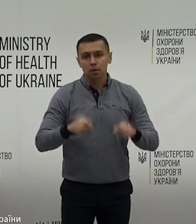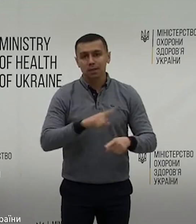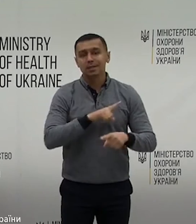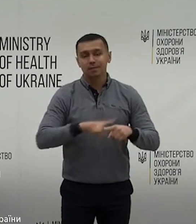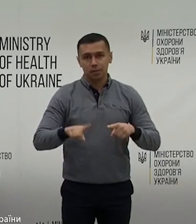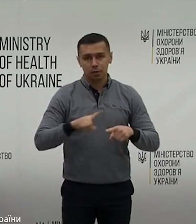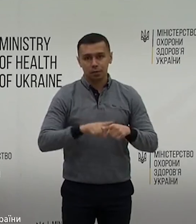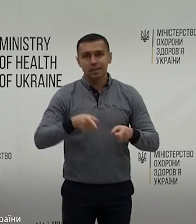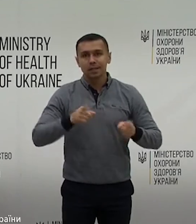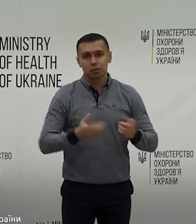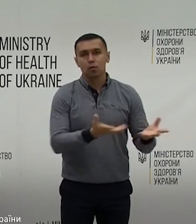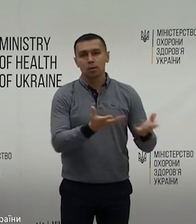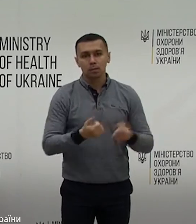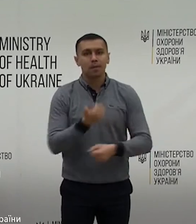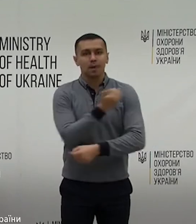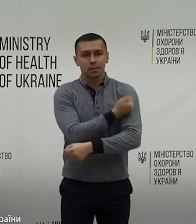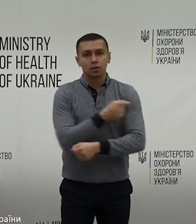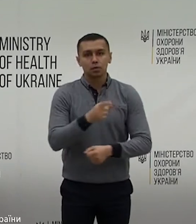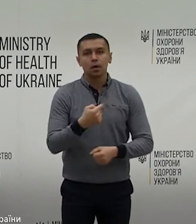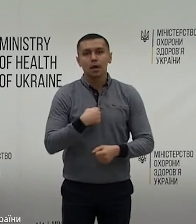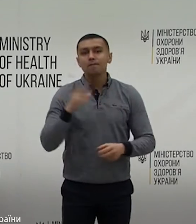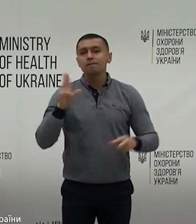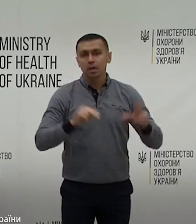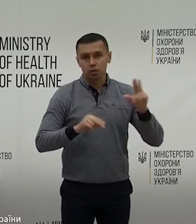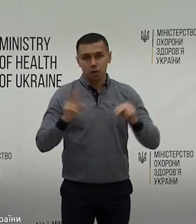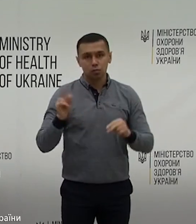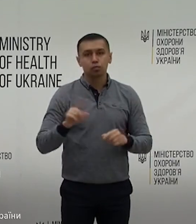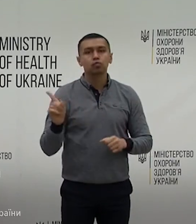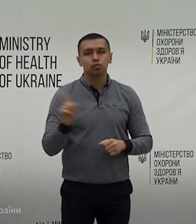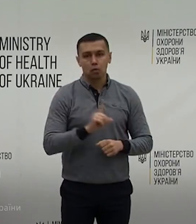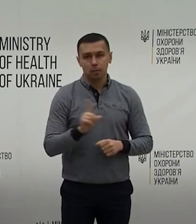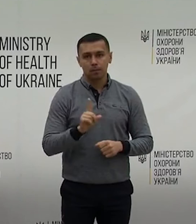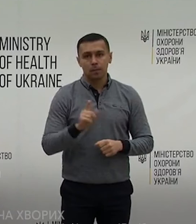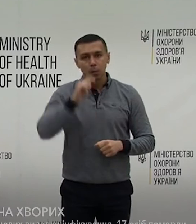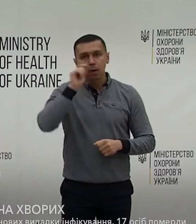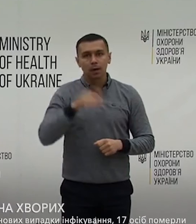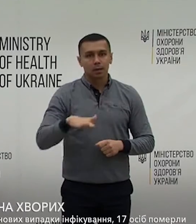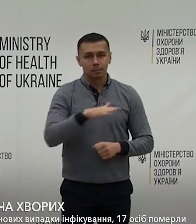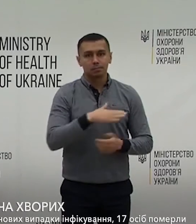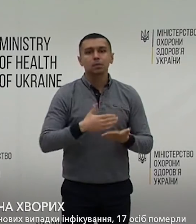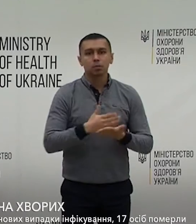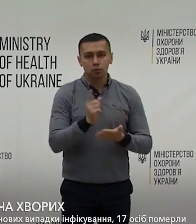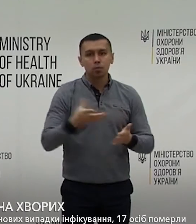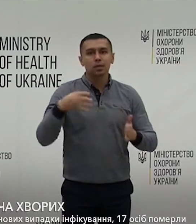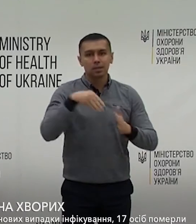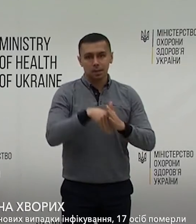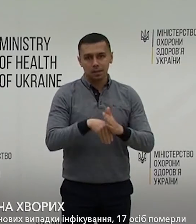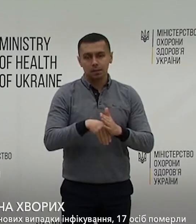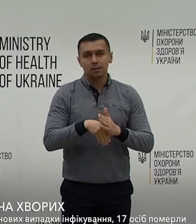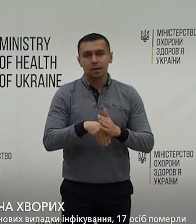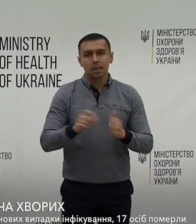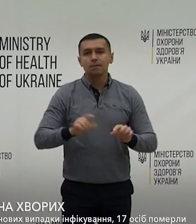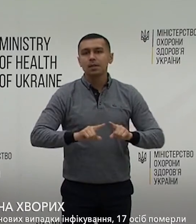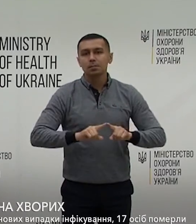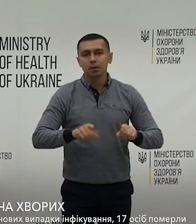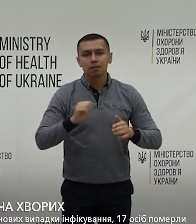швидше дійсно отримали вакцину. Чому я вважаю, що Україна заслуговує, в тому числі, на